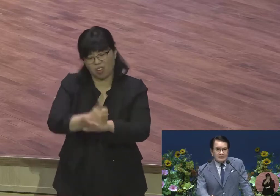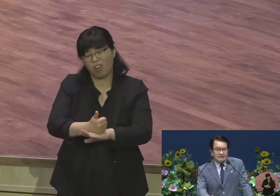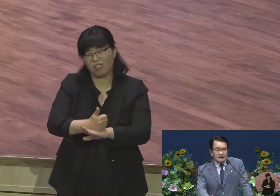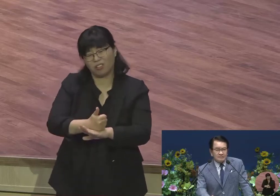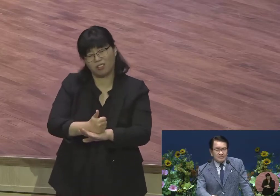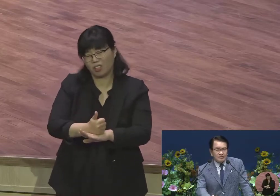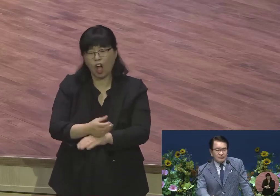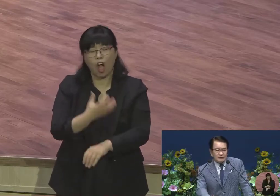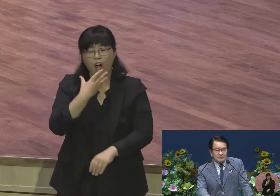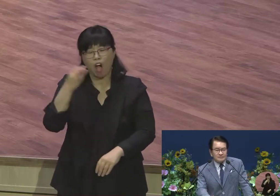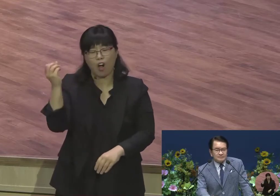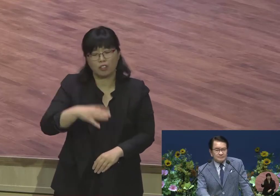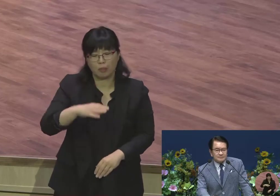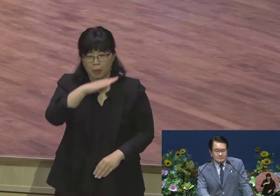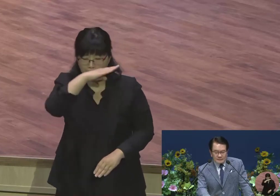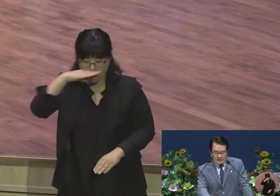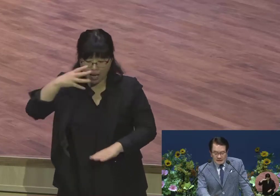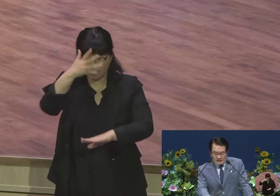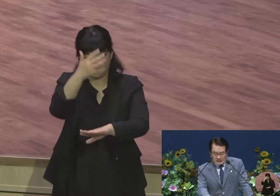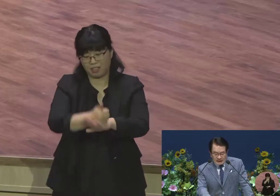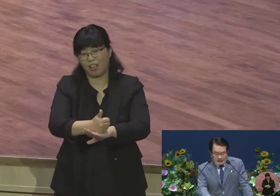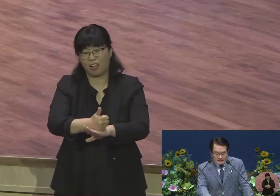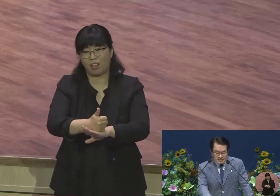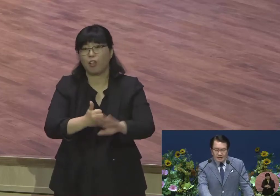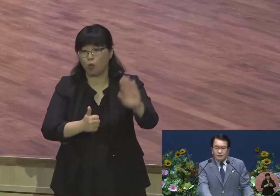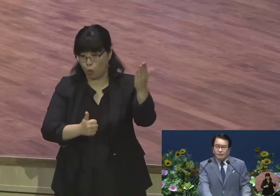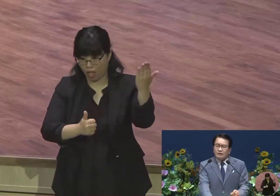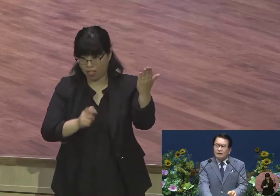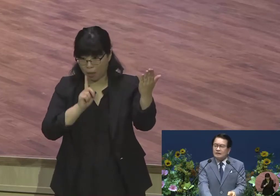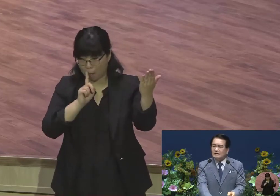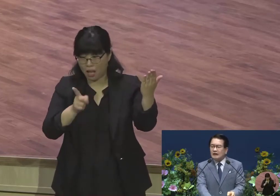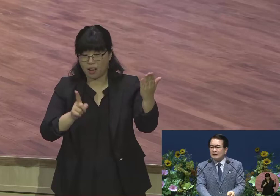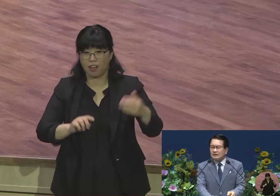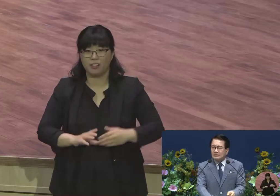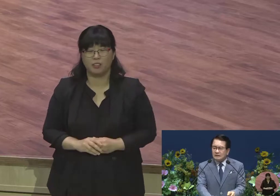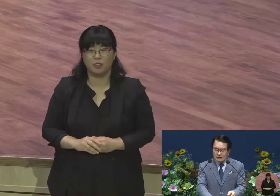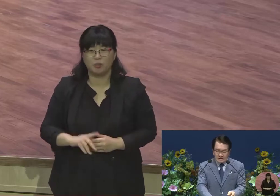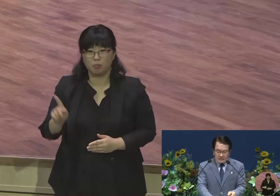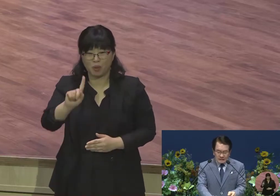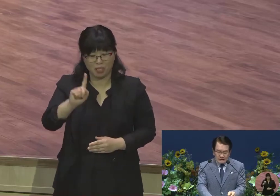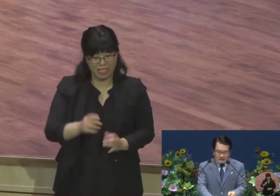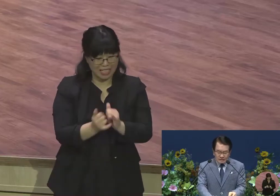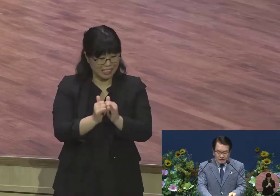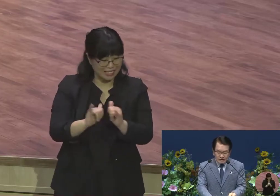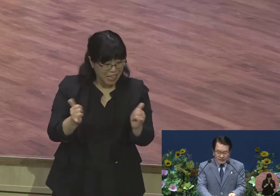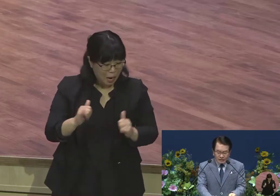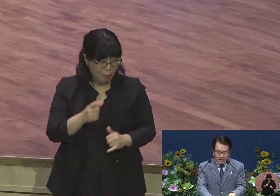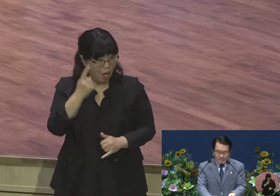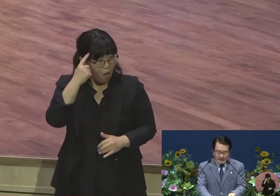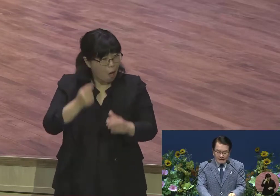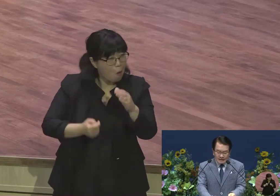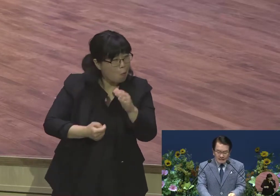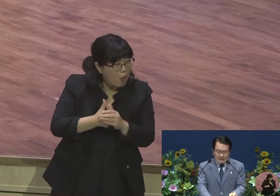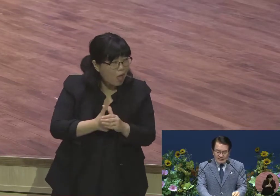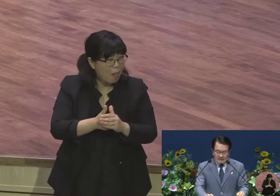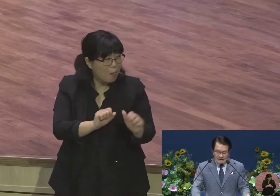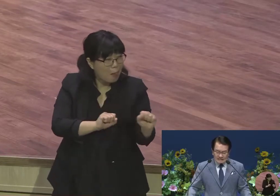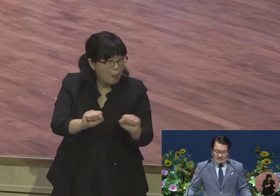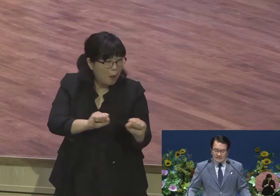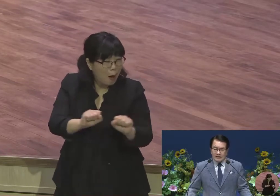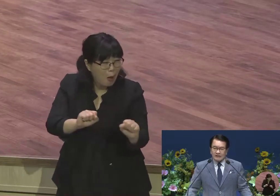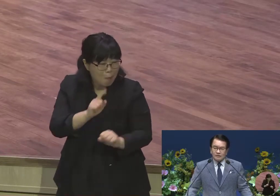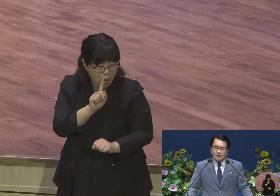영적 사필귀정 하나님은 결국 언약을 언약을 성취하고야 만다는